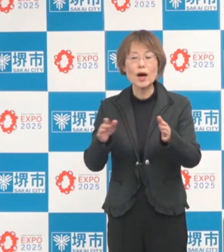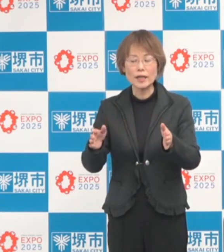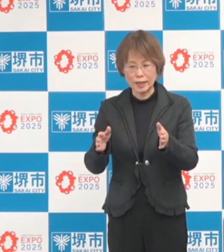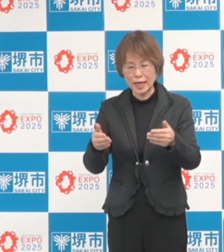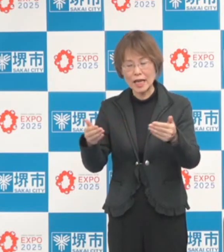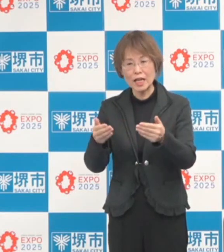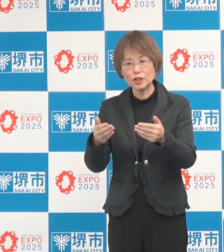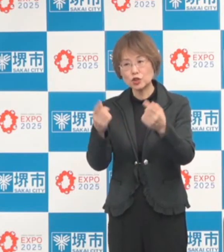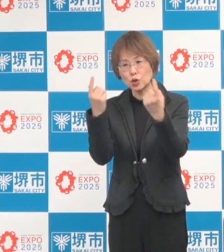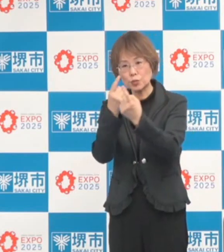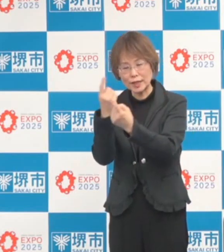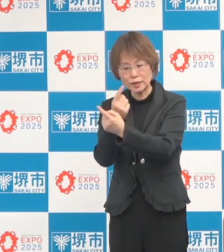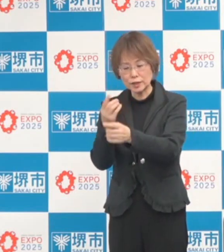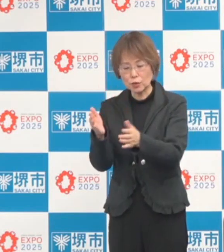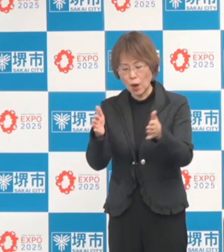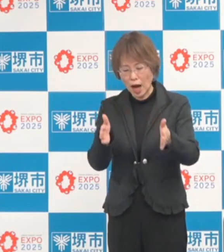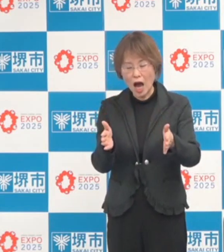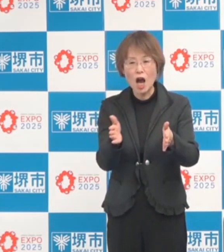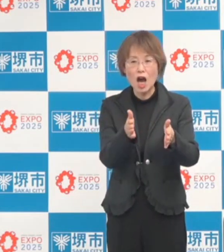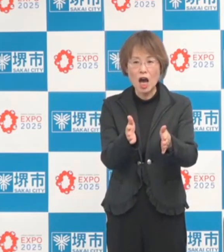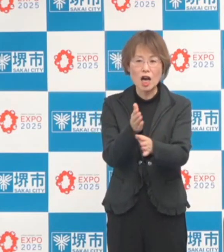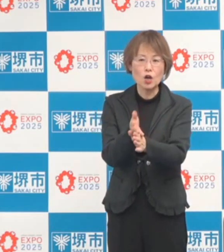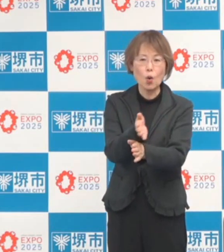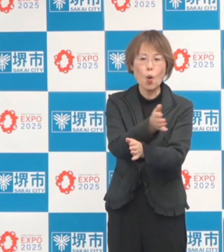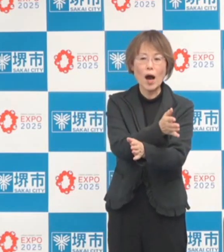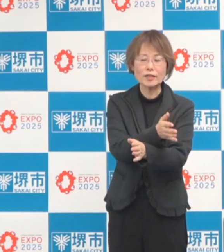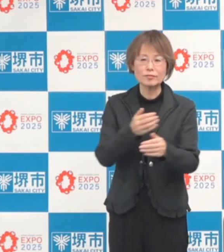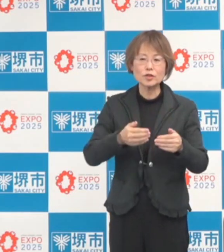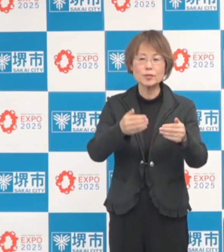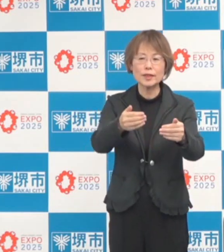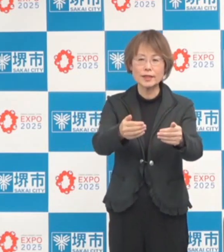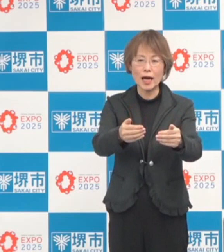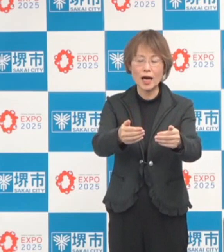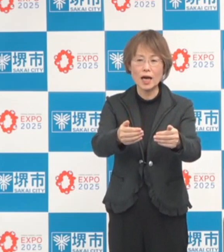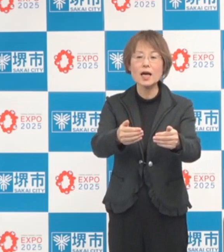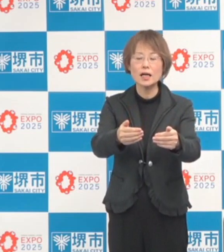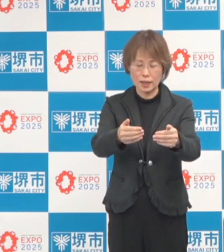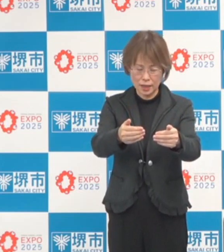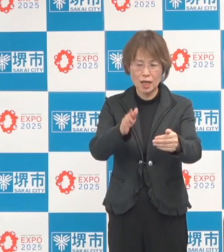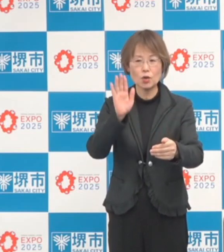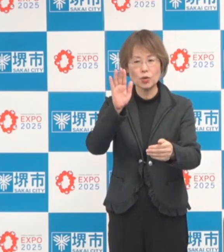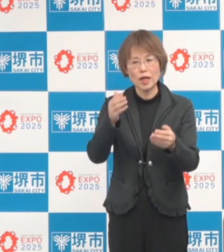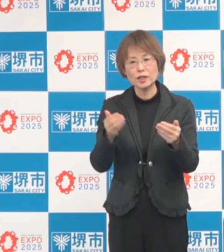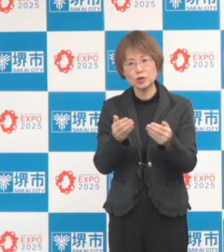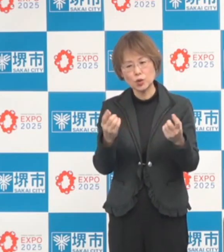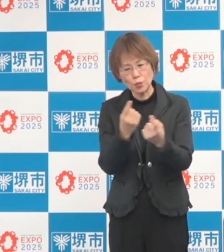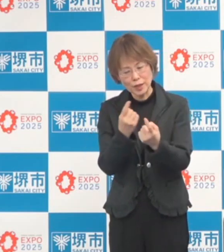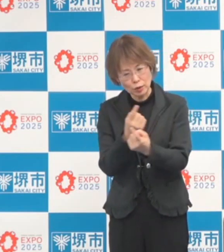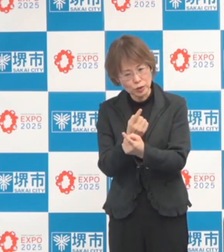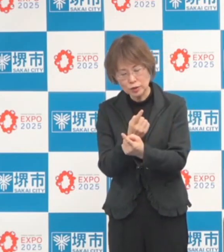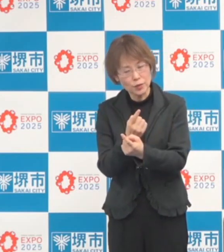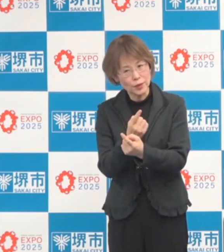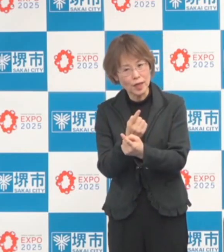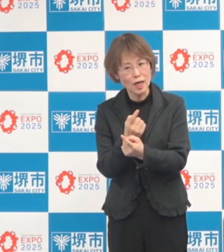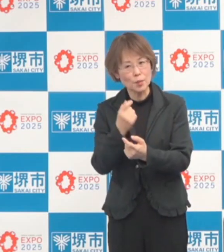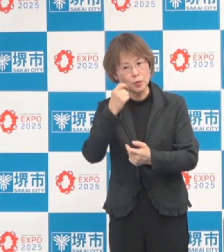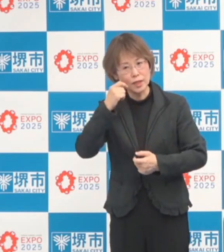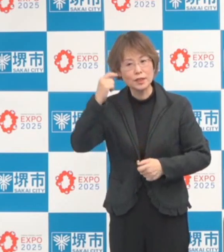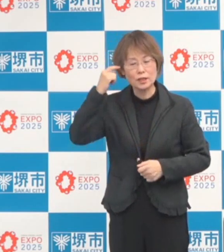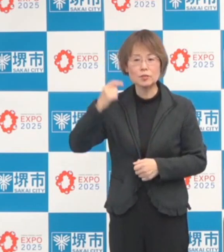直しというのは後半に進めてきましたので、ここからさらにどんどんこの事業を見直して変えていけるということではちょっと難しいかなとは思っ